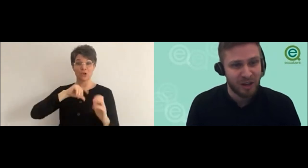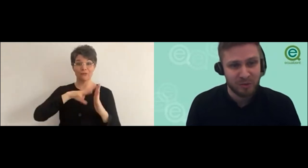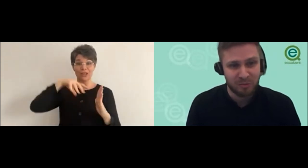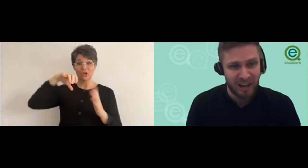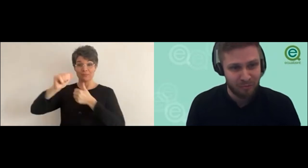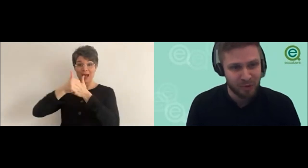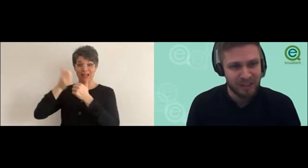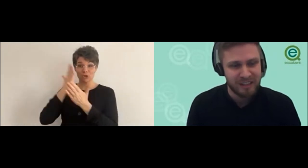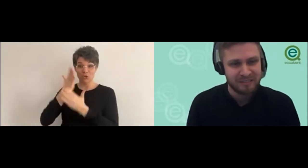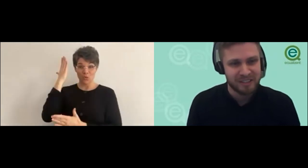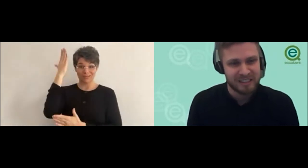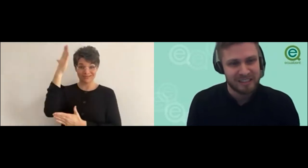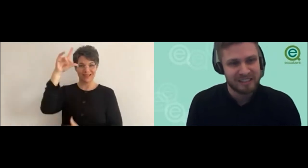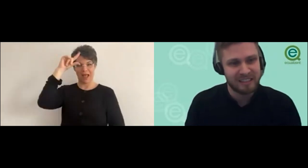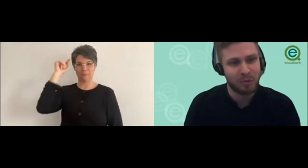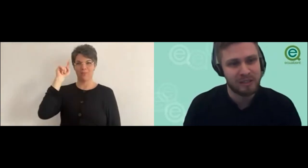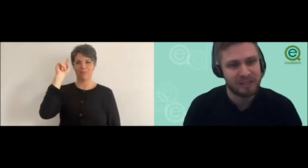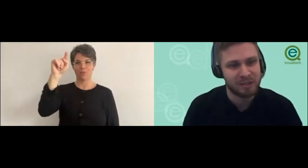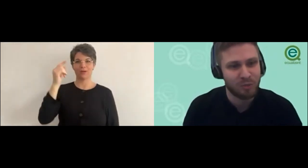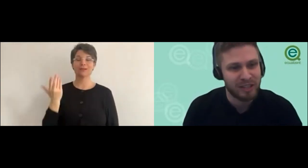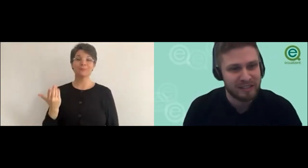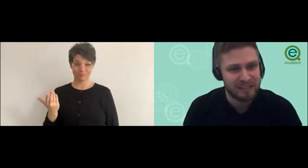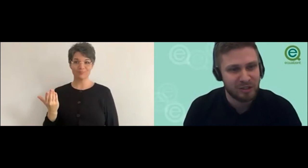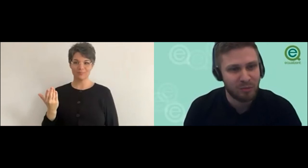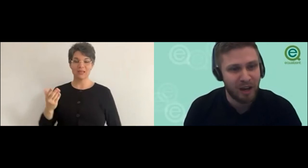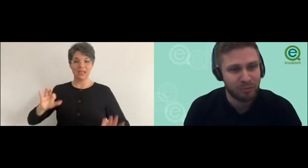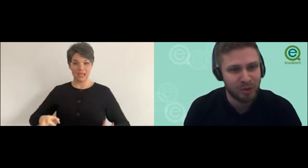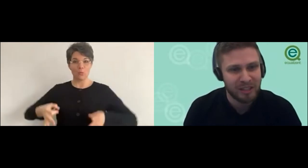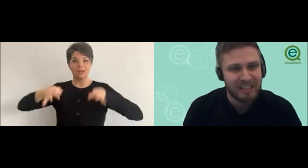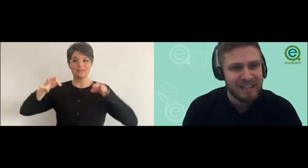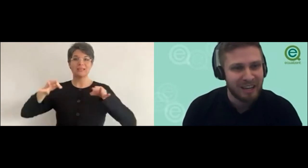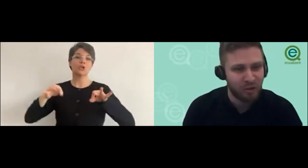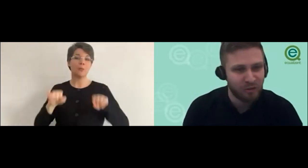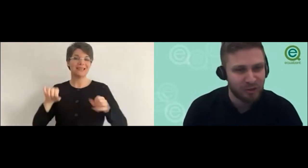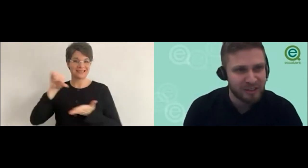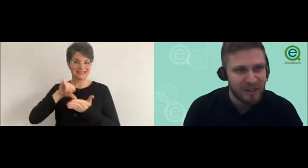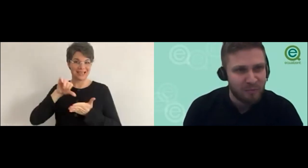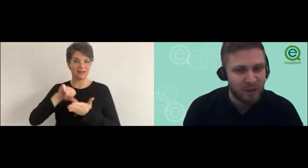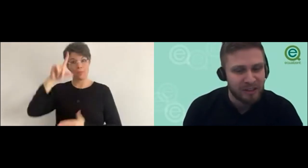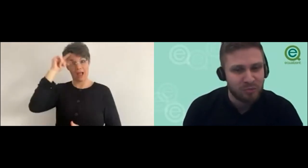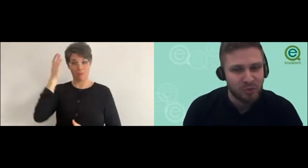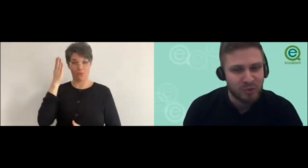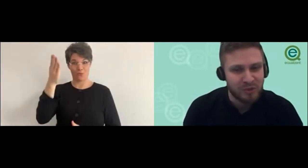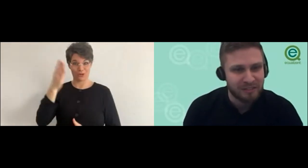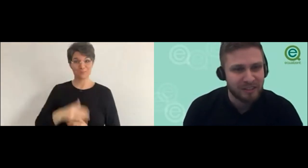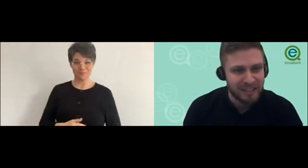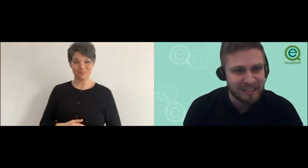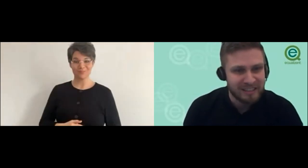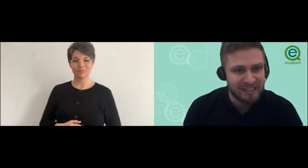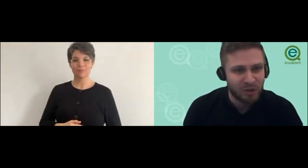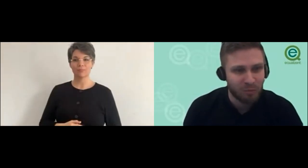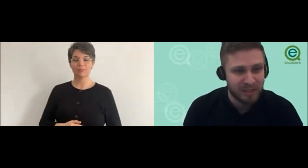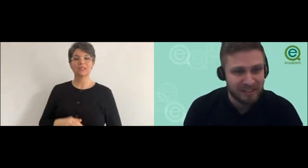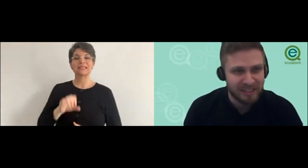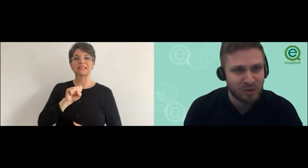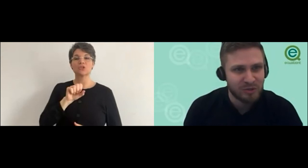schon, Ausblick Hamburg, wird das Ecolescent Kompetenzzentrum Hamburg eröffnen. Und Susanne Fees,